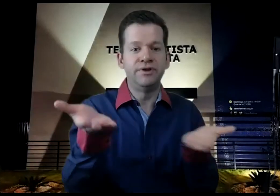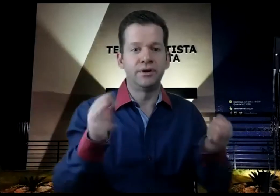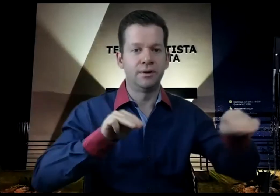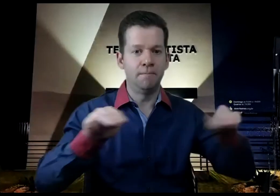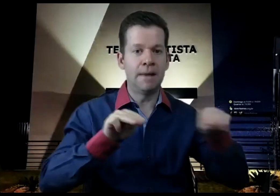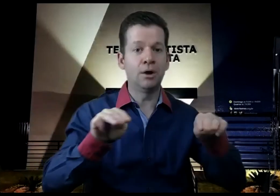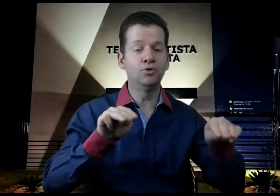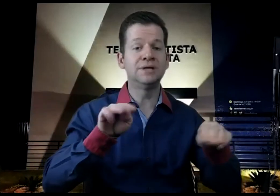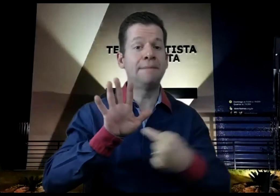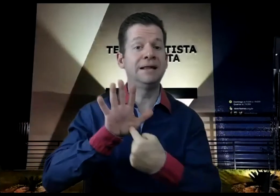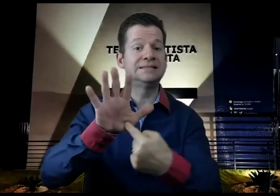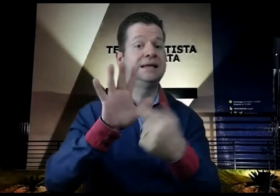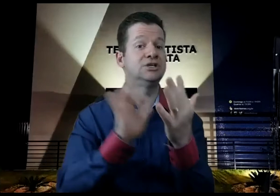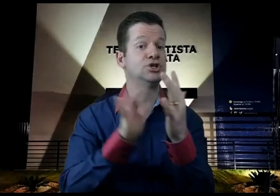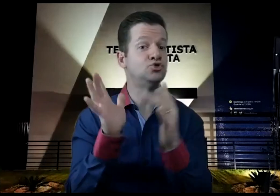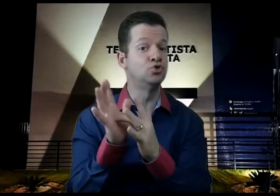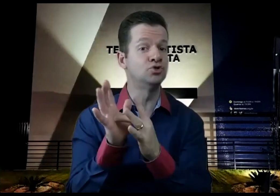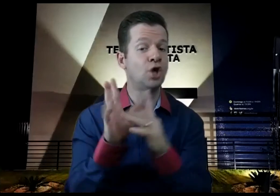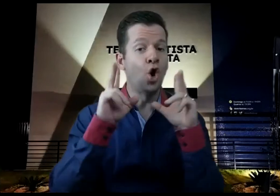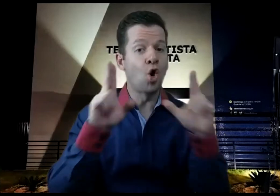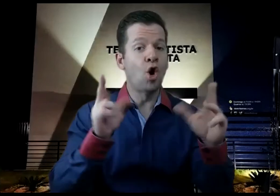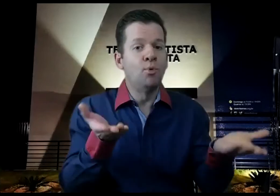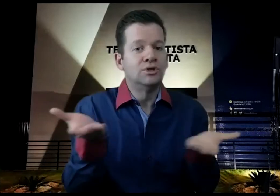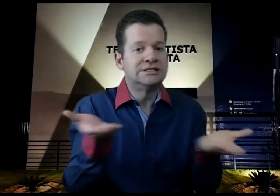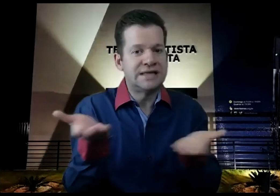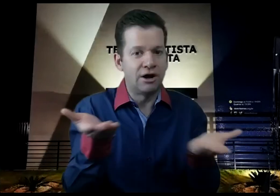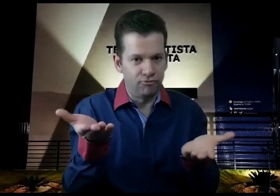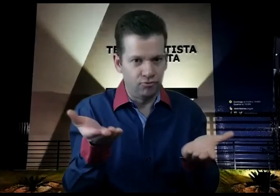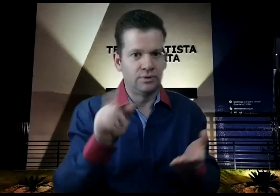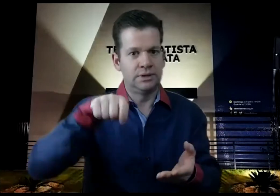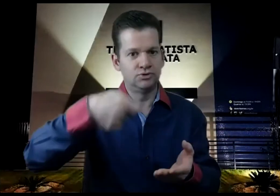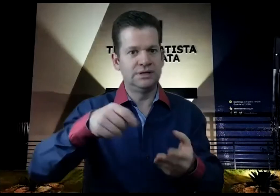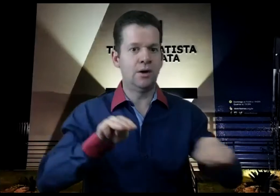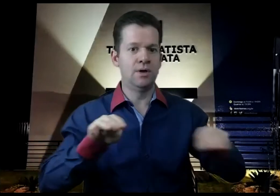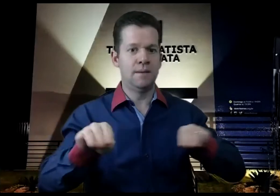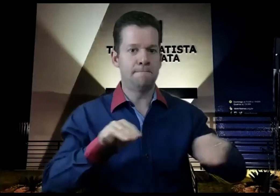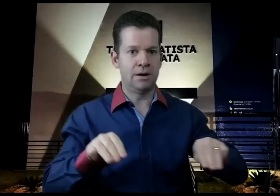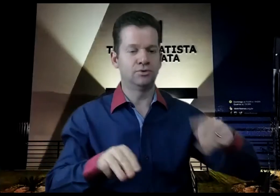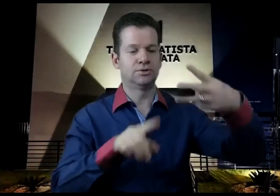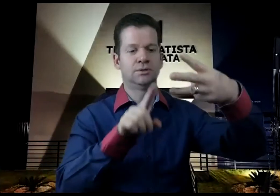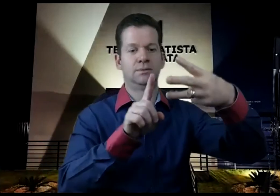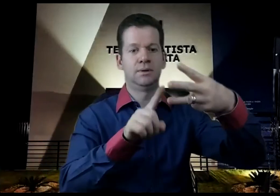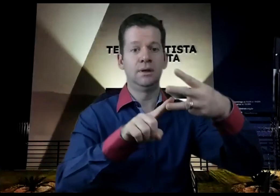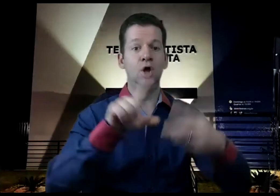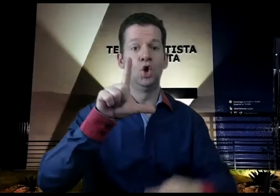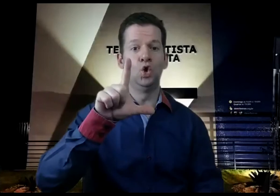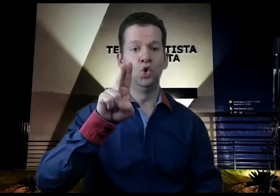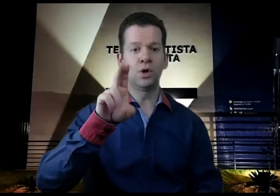servir. Marcos, ele apresenta Jesus como servo. Então, sinal Marcos.